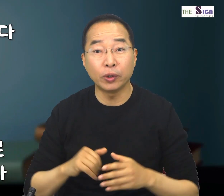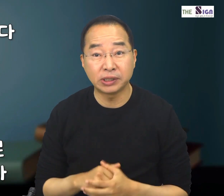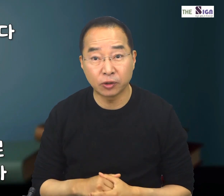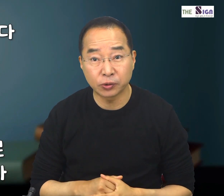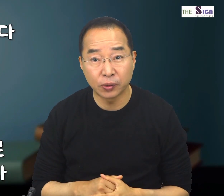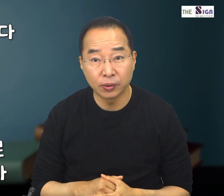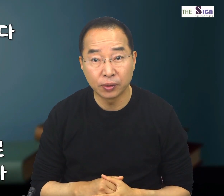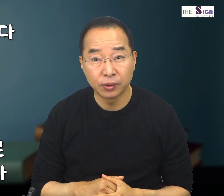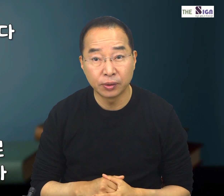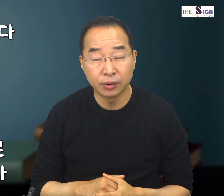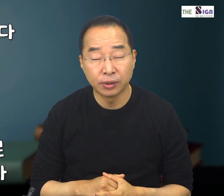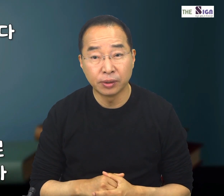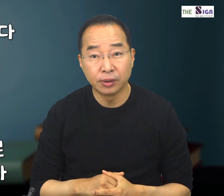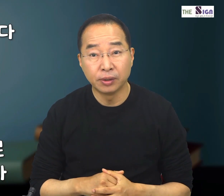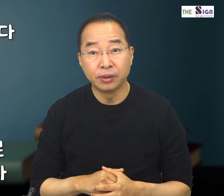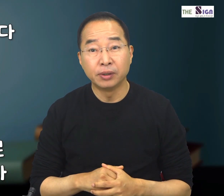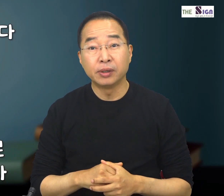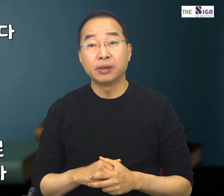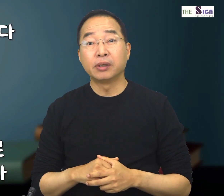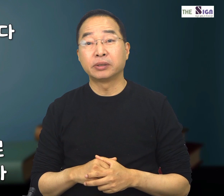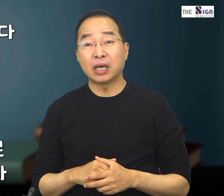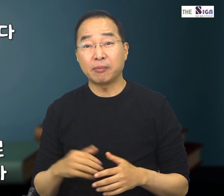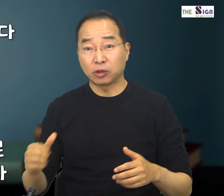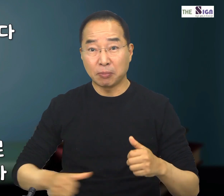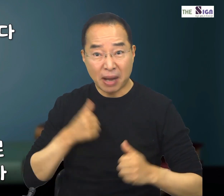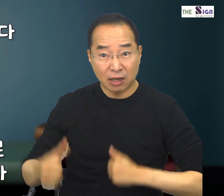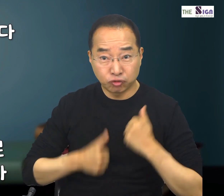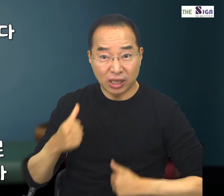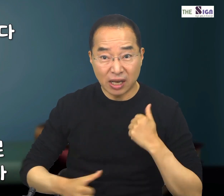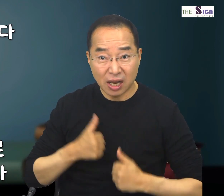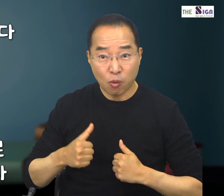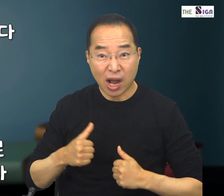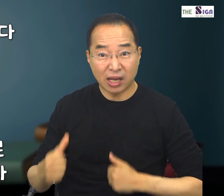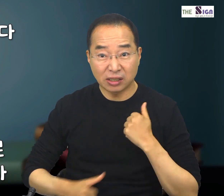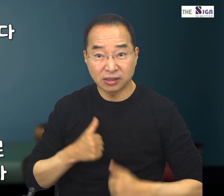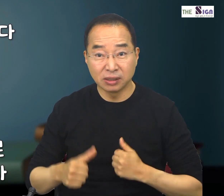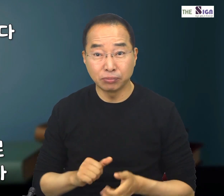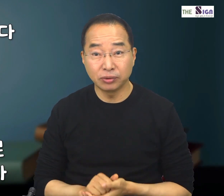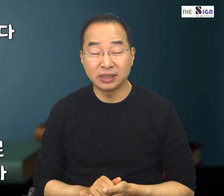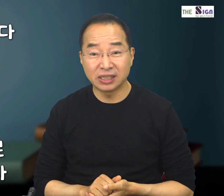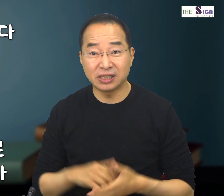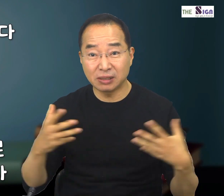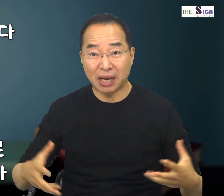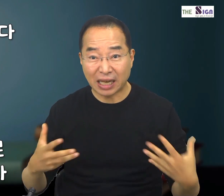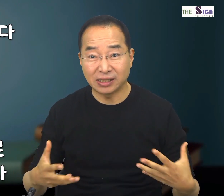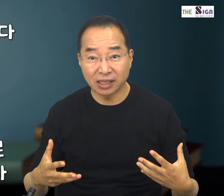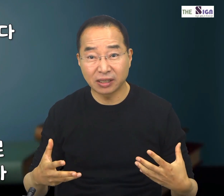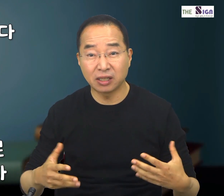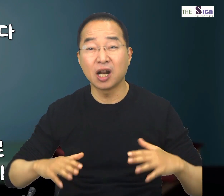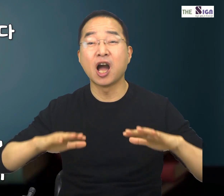고요해진 거죠. 그 다음에 어떤 막 누군가 화가 나서 승질이 막 난 상태를